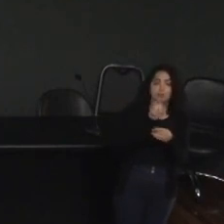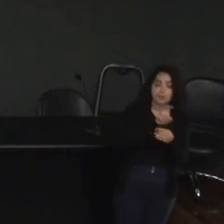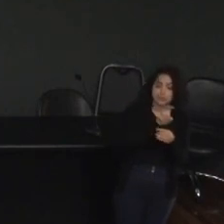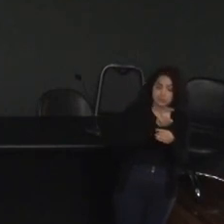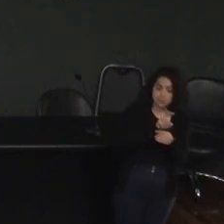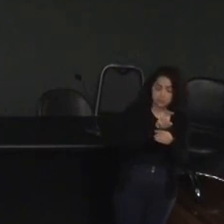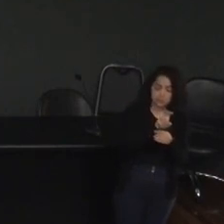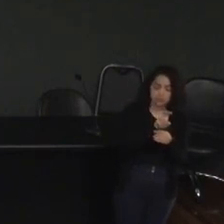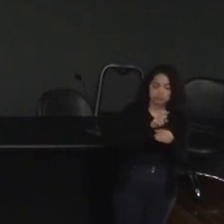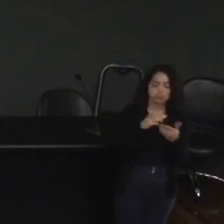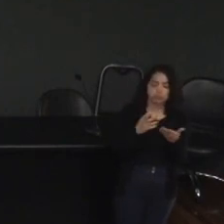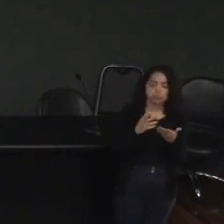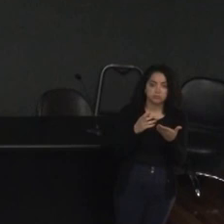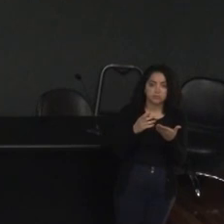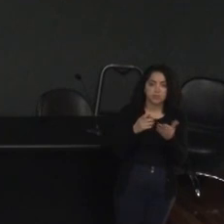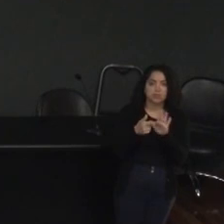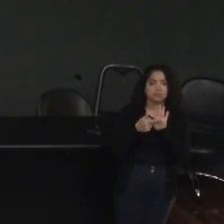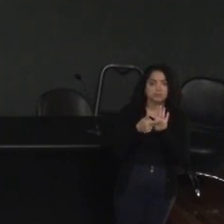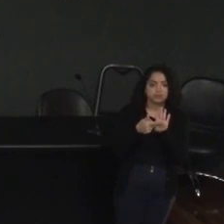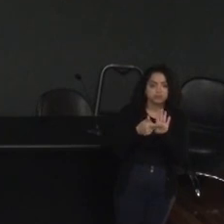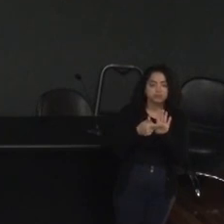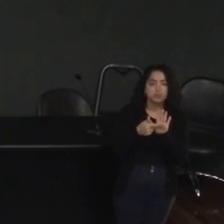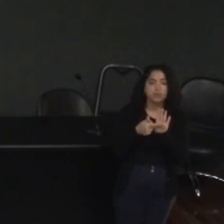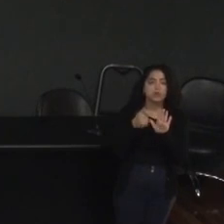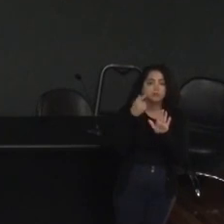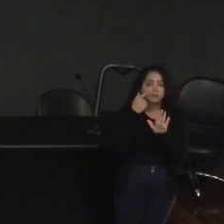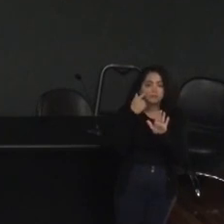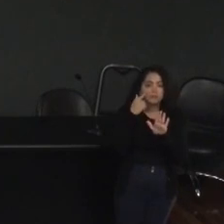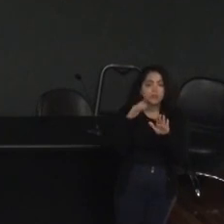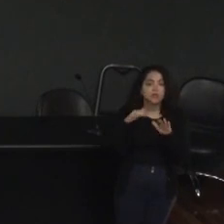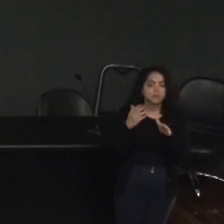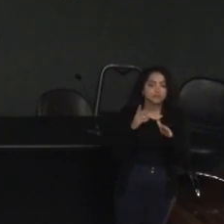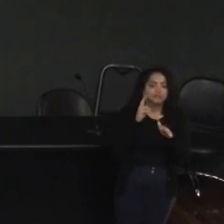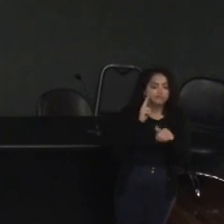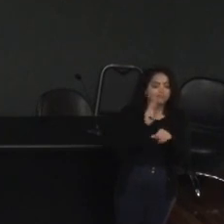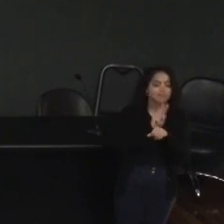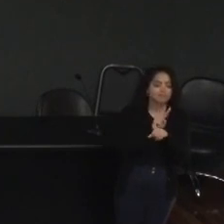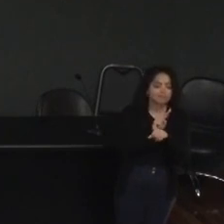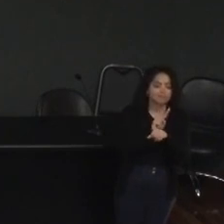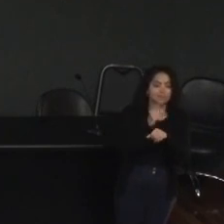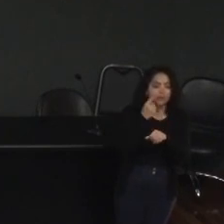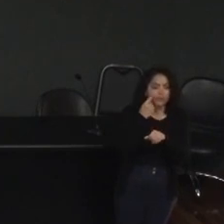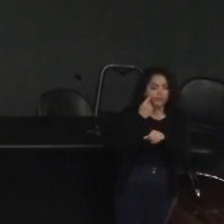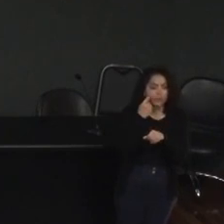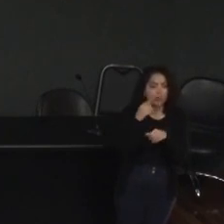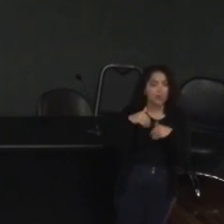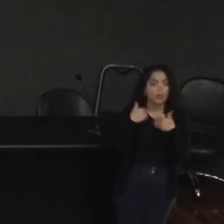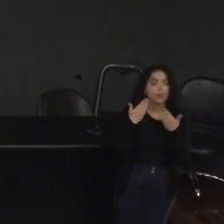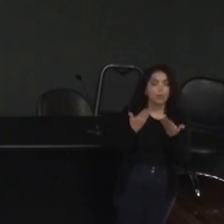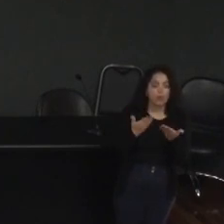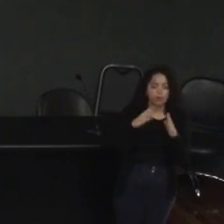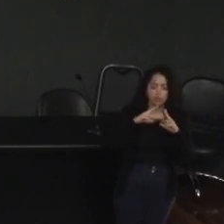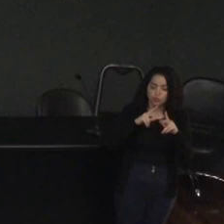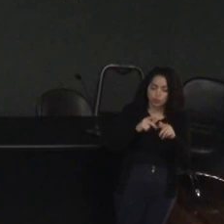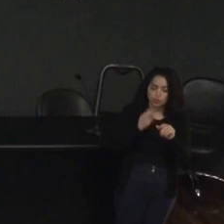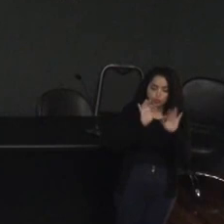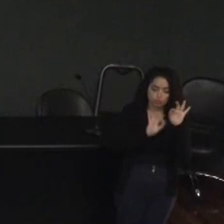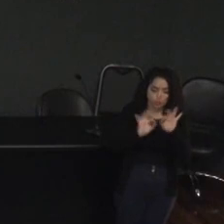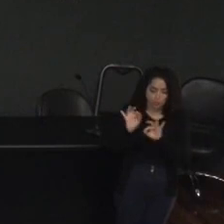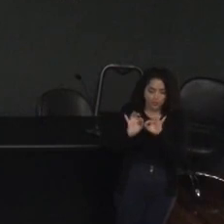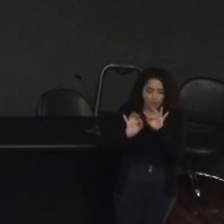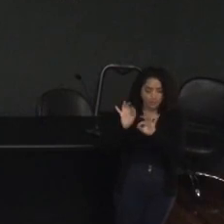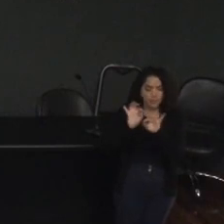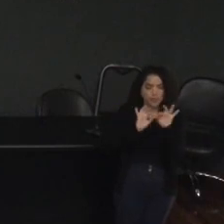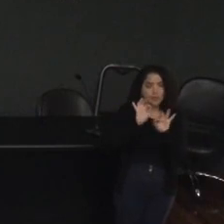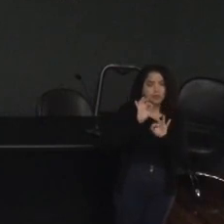se eu boto meu mouse aqui em cima eu sei exatamente qual o processo é e Deus tem exatamente qual o processo é Eu sei toda mapeamento desse